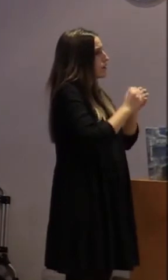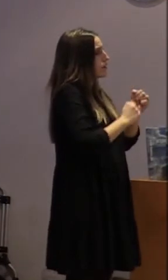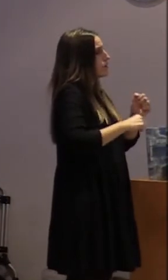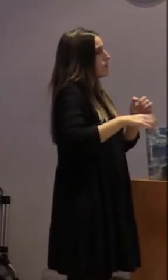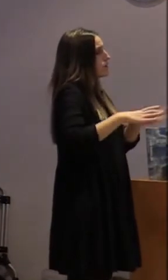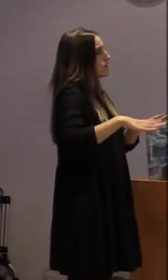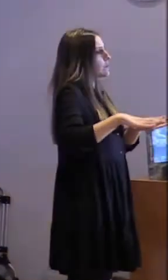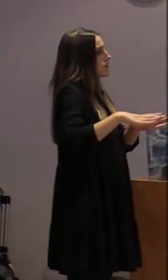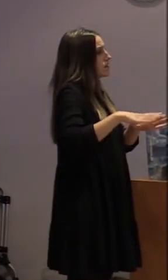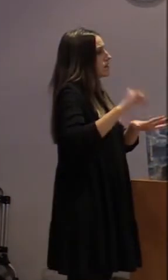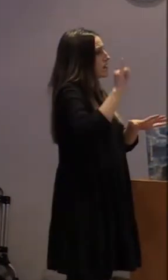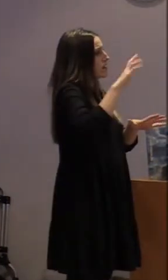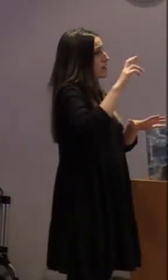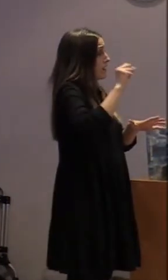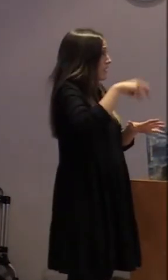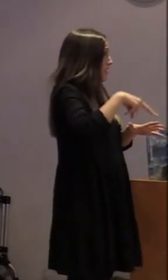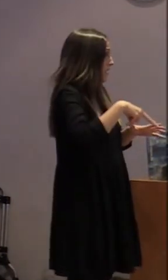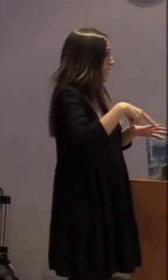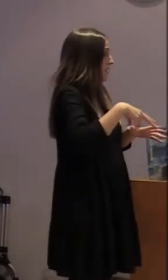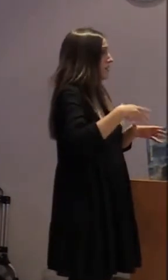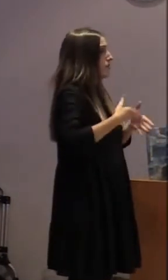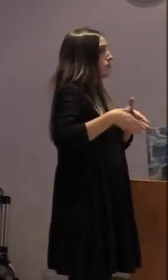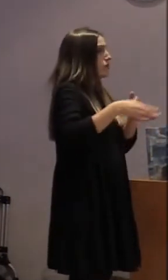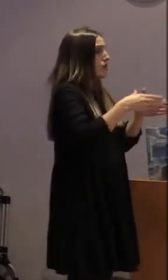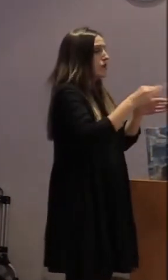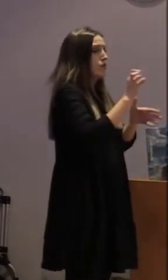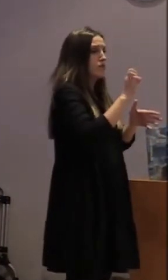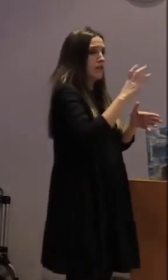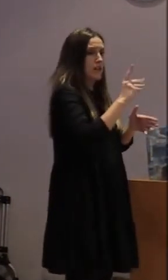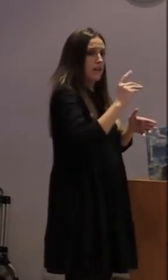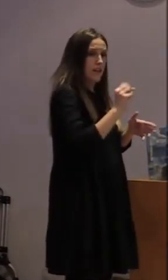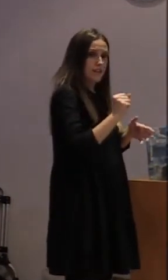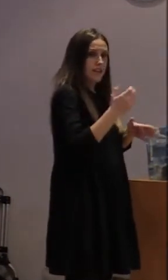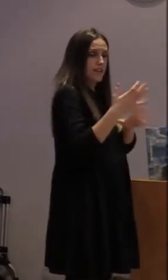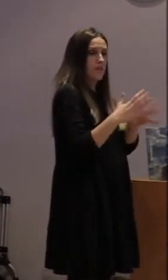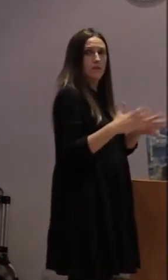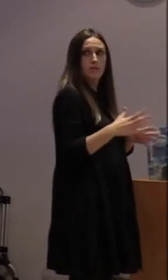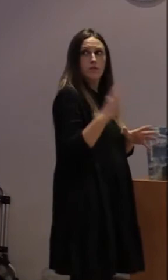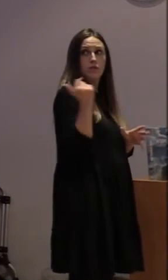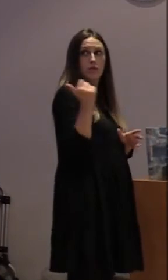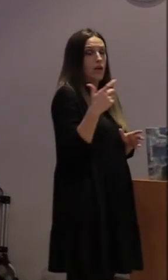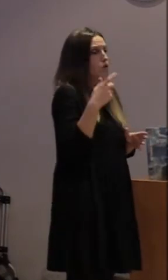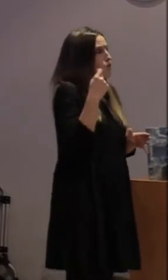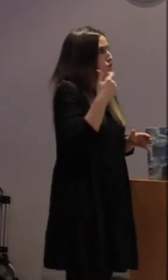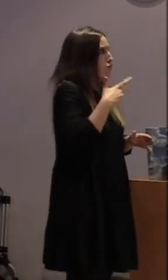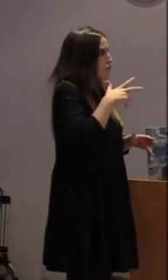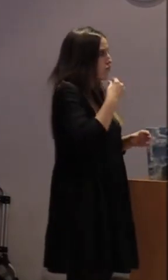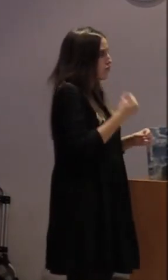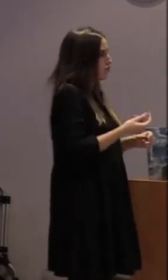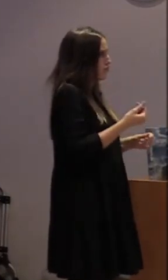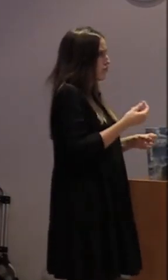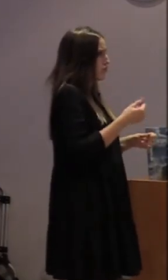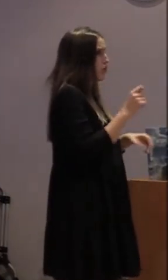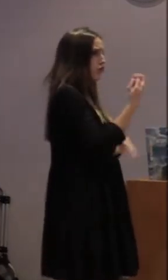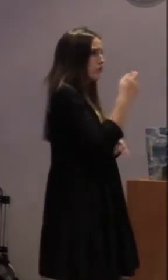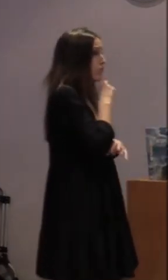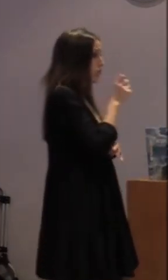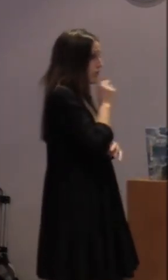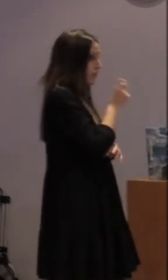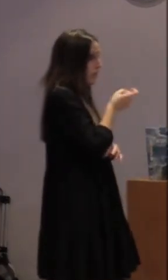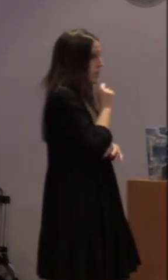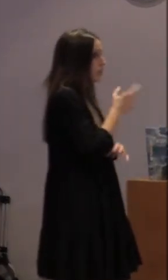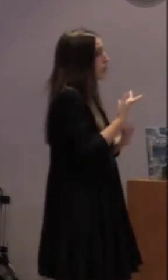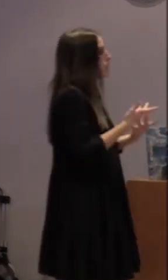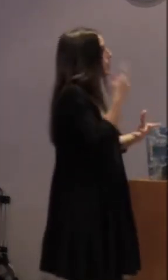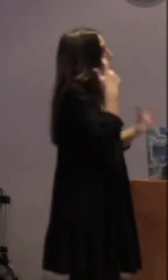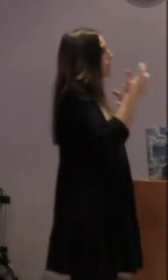ahora estaría Irán, por la ruta de la seda y por barco, y era muy costoso. Es decir, realmente los artistas ya